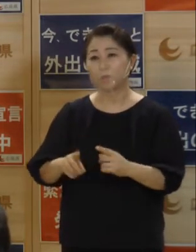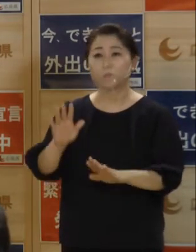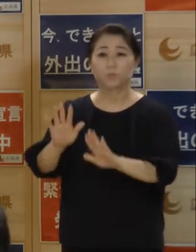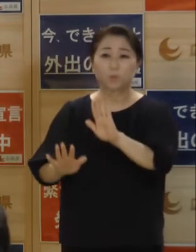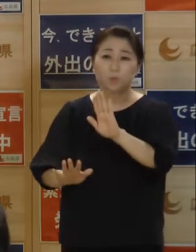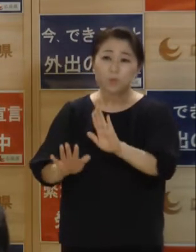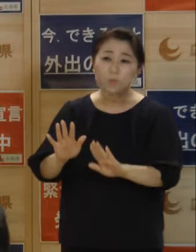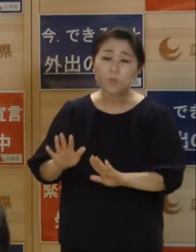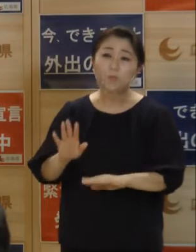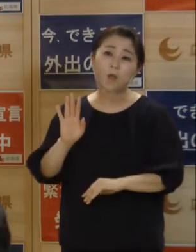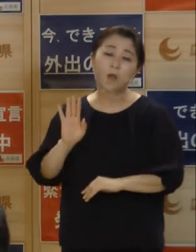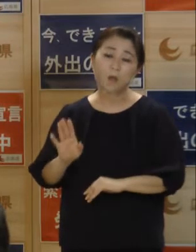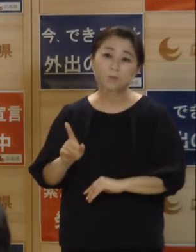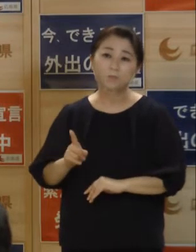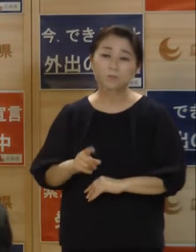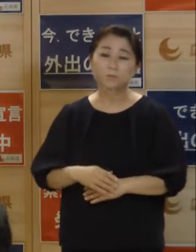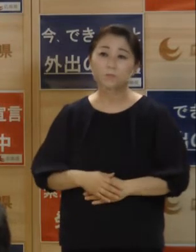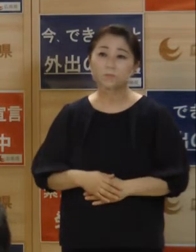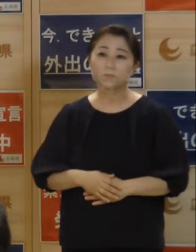ね。